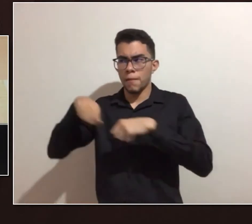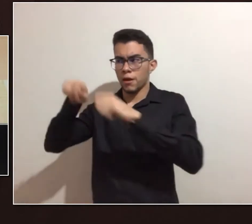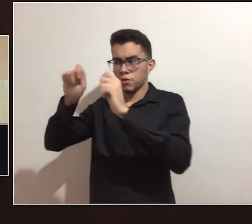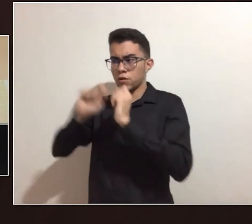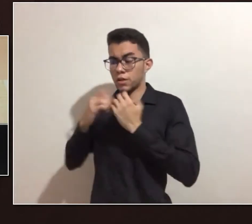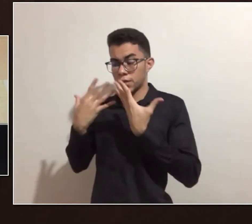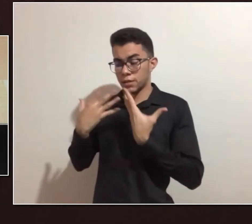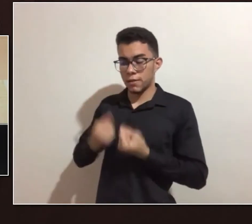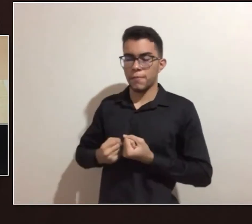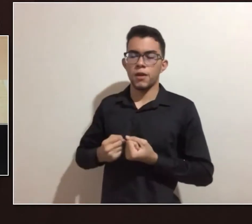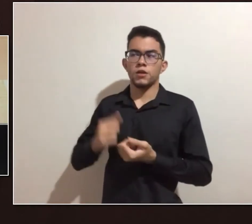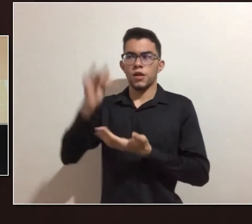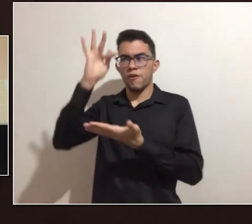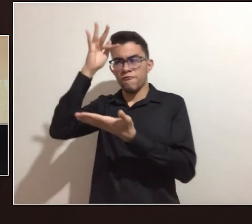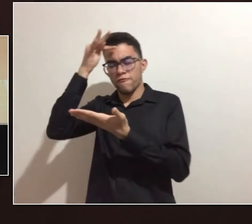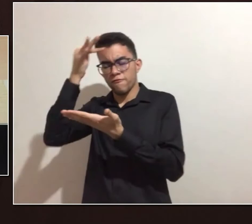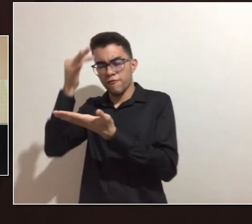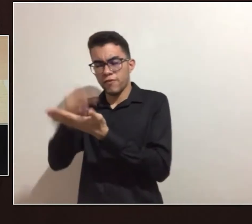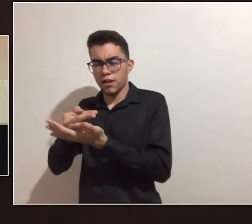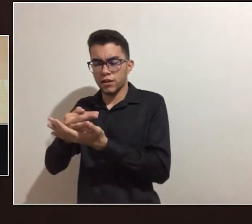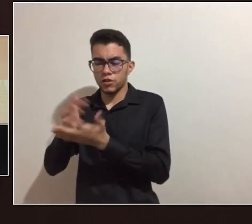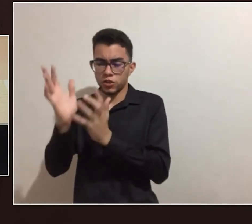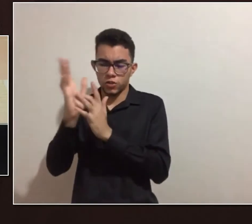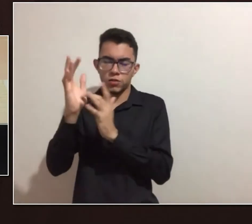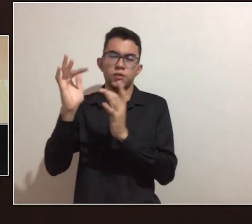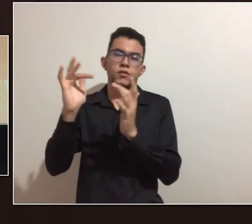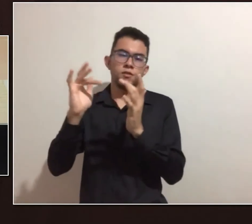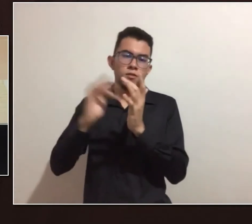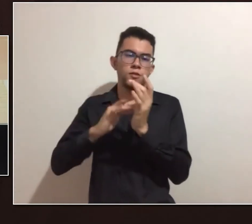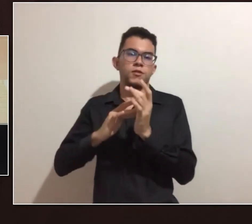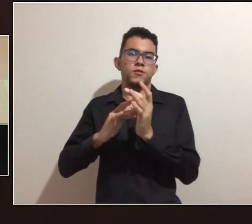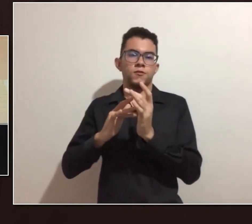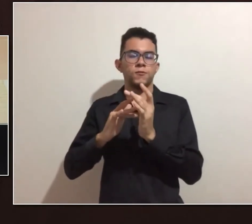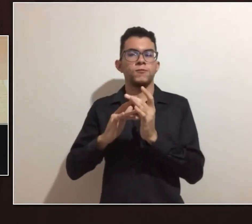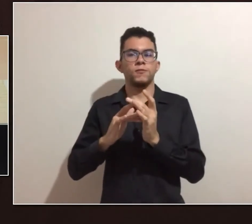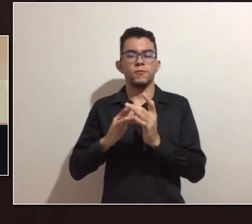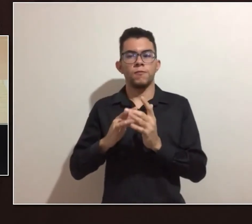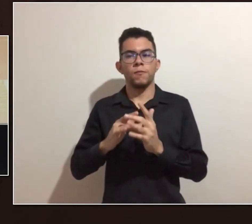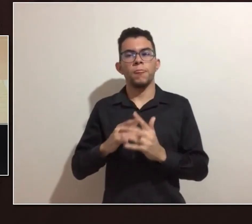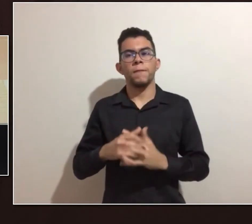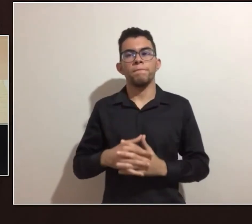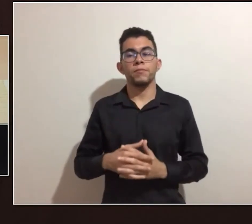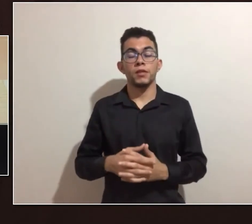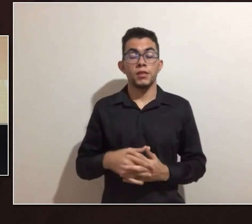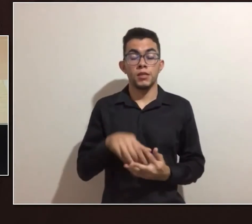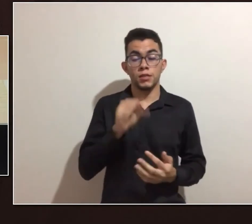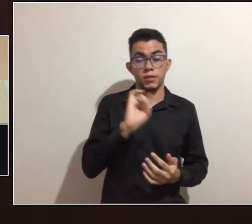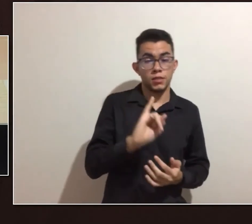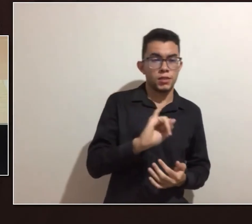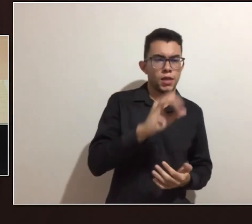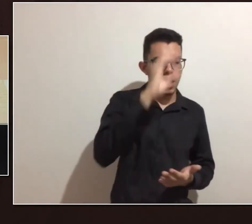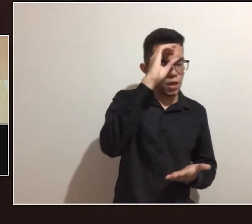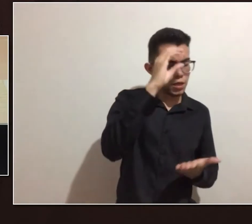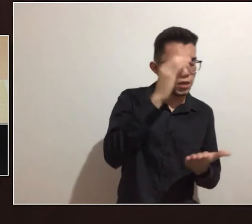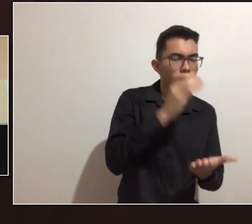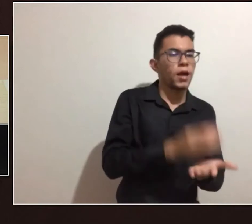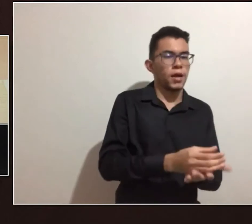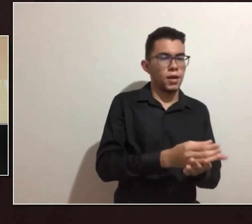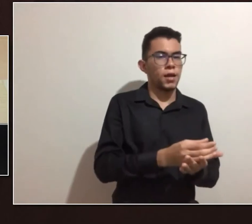de Deus, né? Cristo, Jesus Cristo, e quem crê tem a vida eterna.